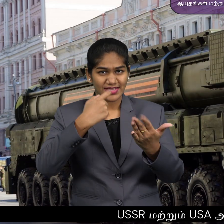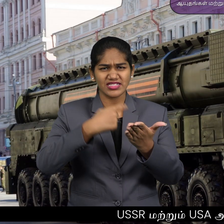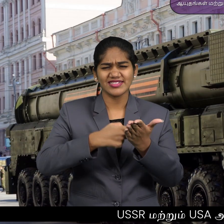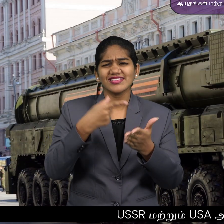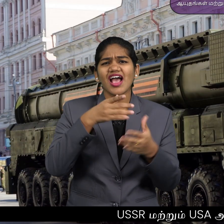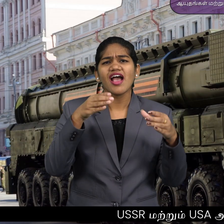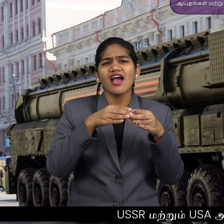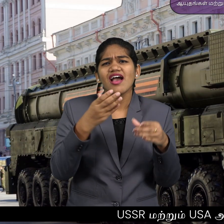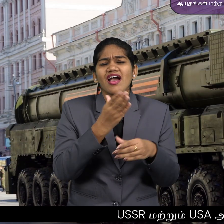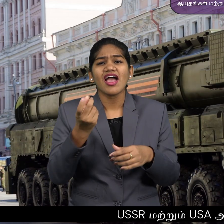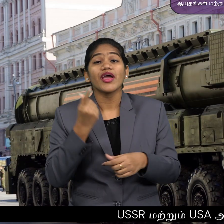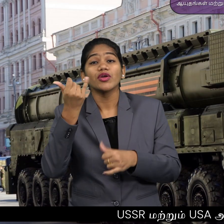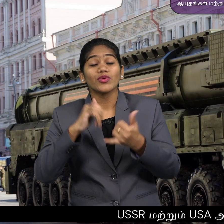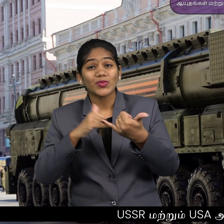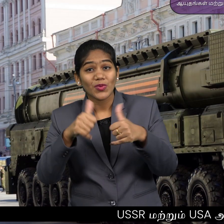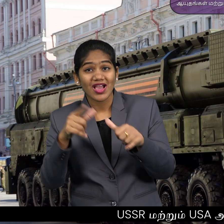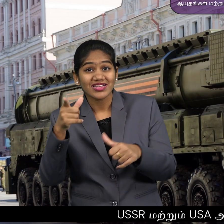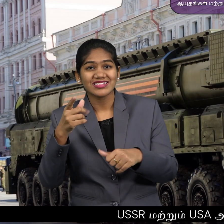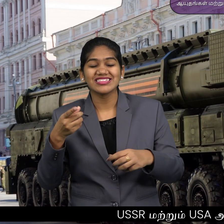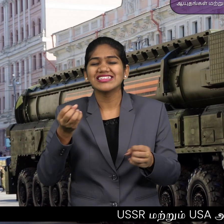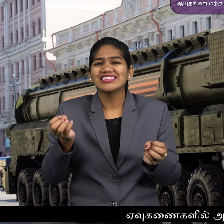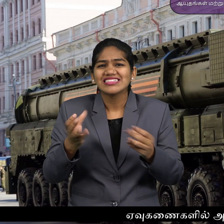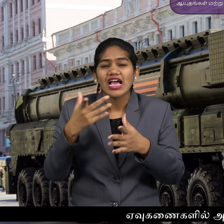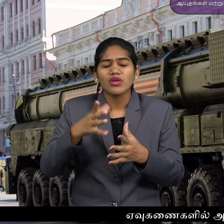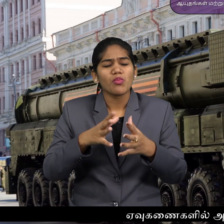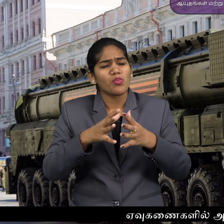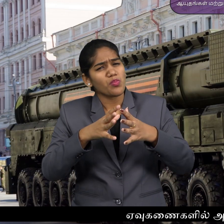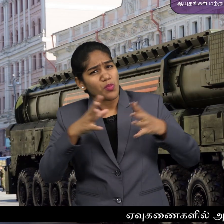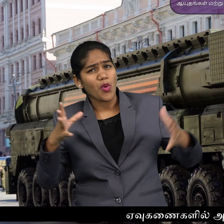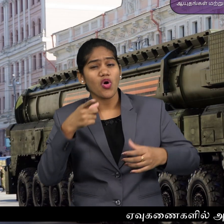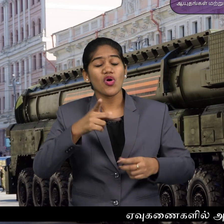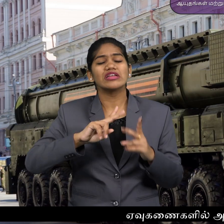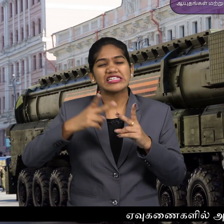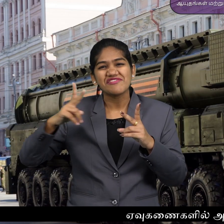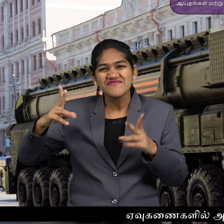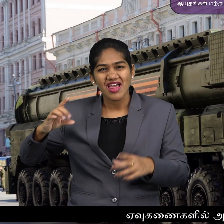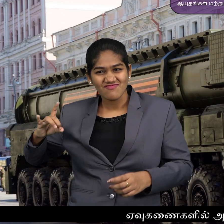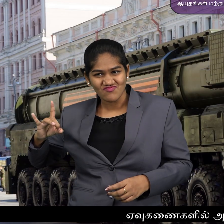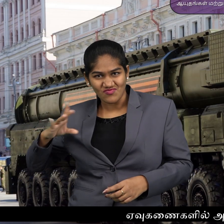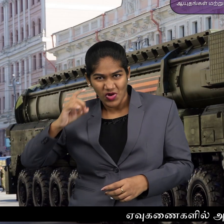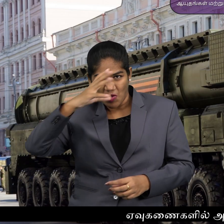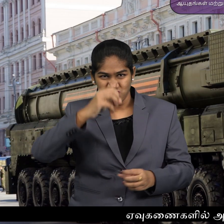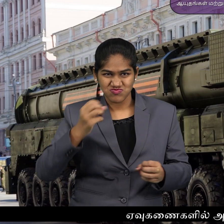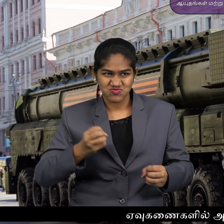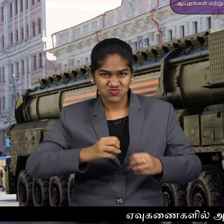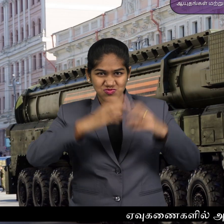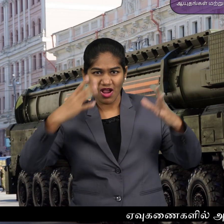யுஎஸ்எஸ்ஆர் மற்றும் யுஎஸ்ஏ அணு ஆயுதங்கள் மற்றும் ஏவுகணைகளில் அதிக முதலீடு செய்தன.